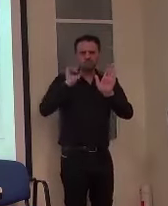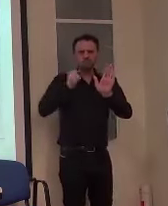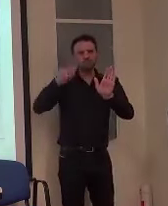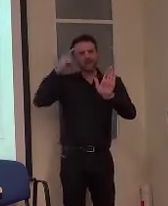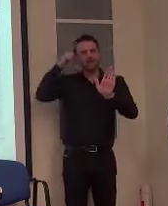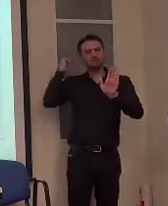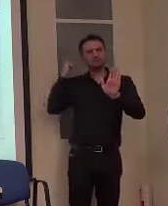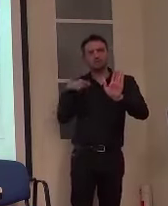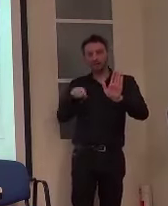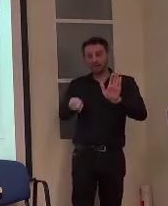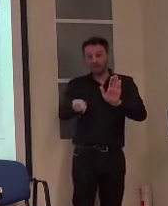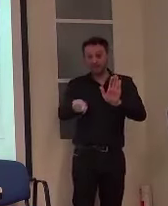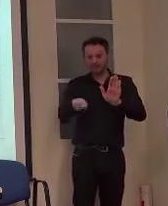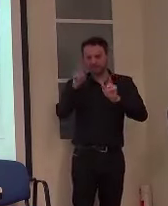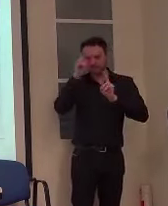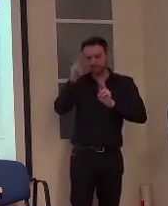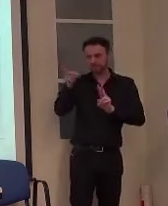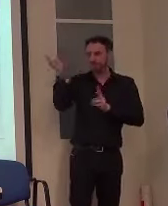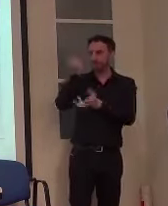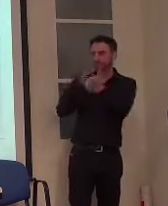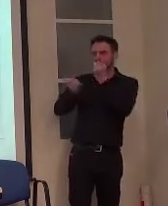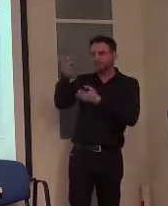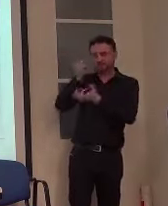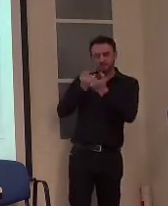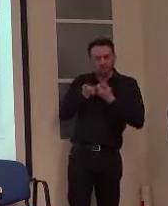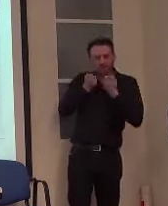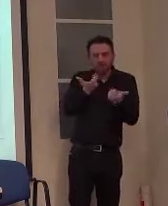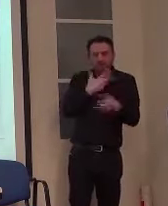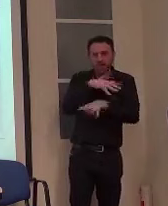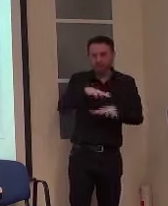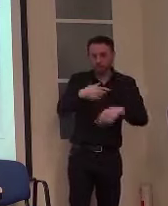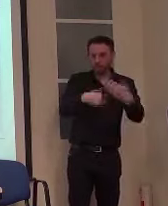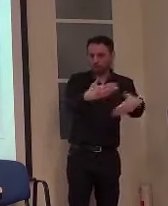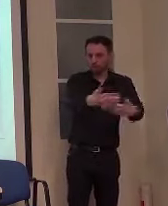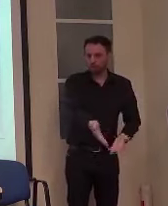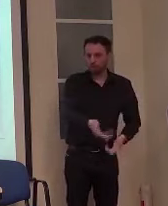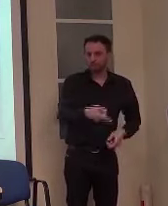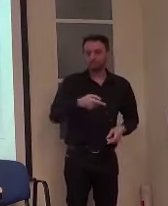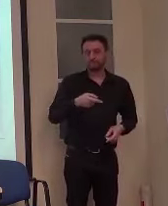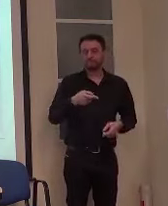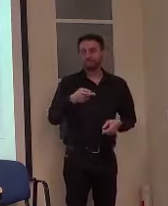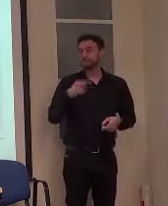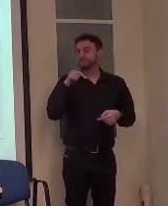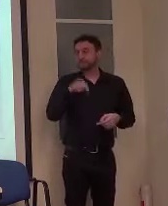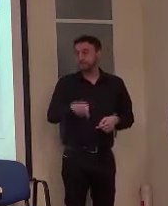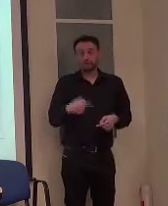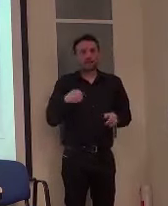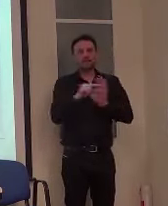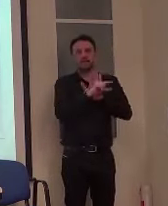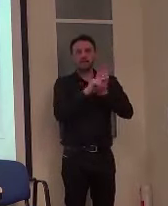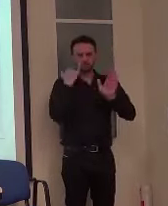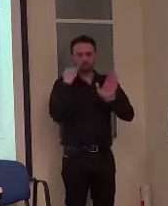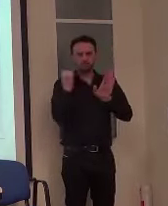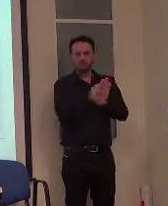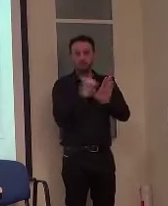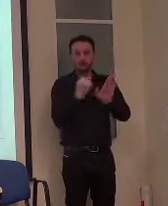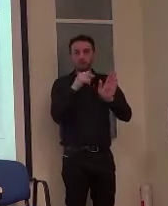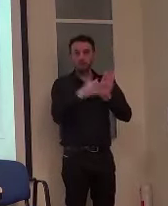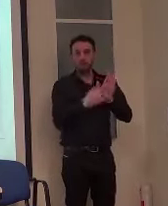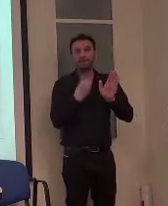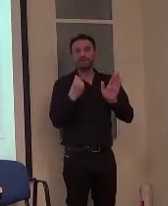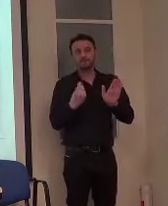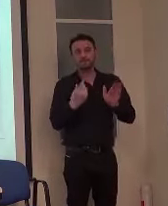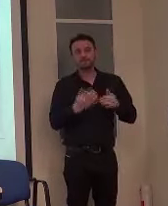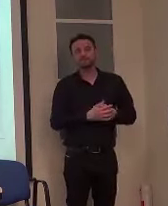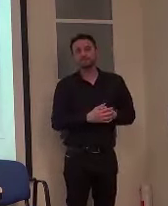construye en el alumno en la idea en este caso digamos propiciado por la resolución si es que